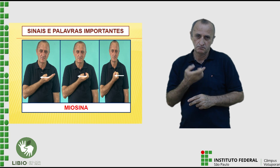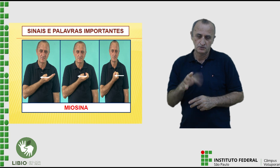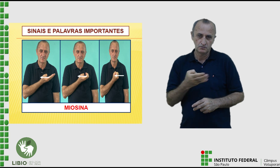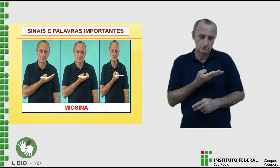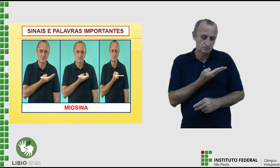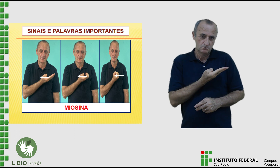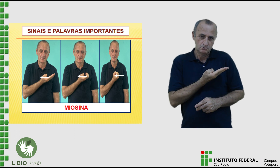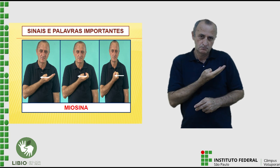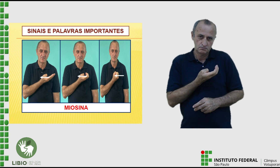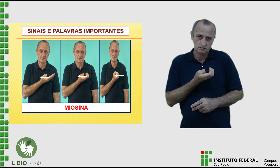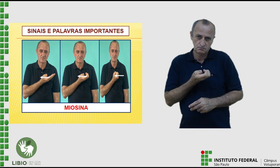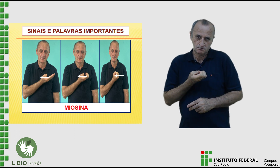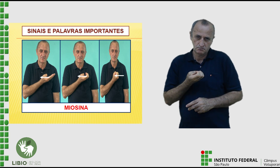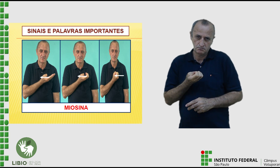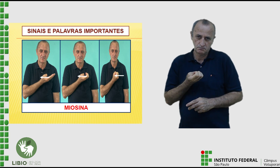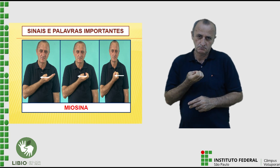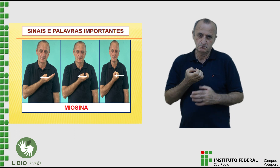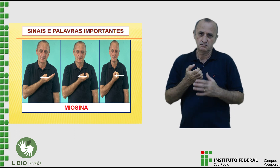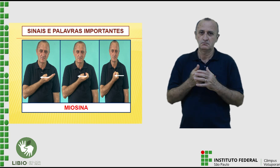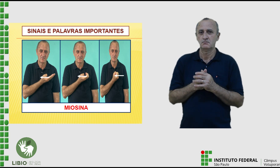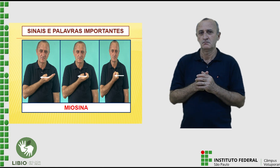miosina. Miosina.